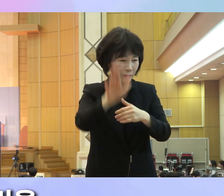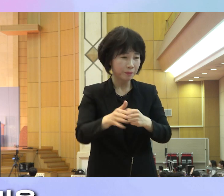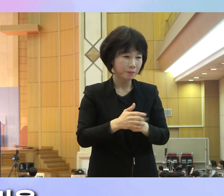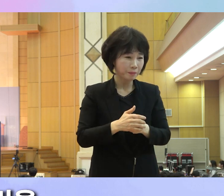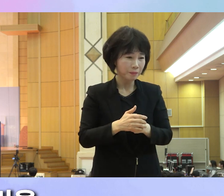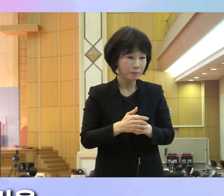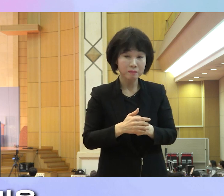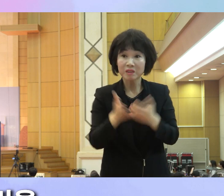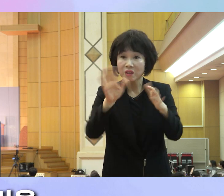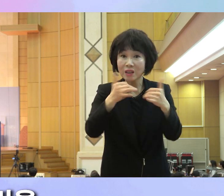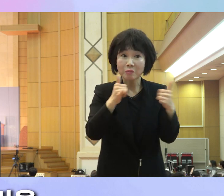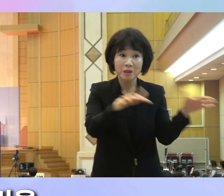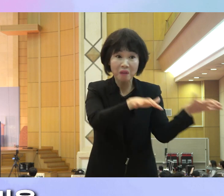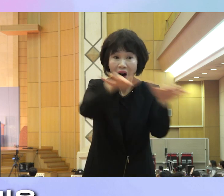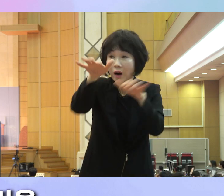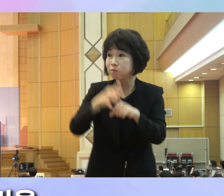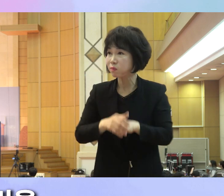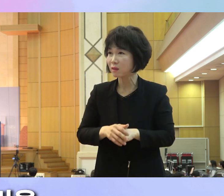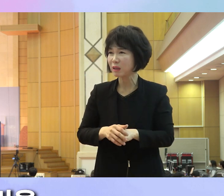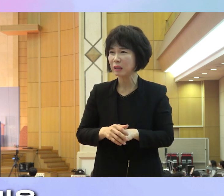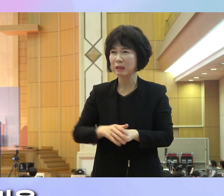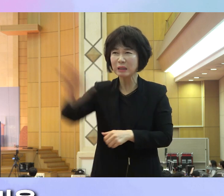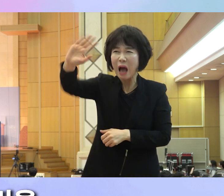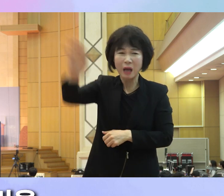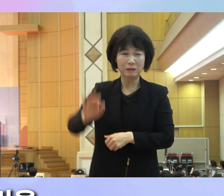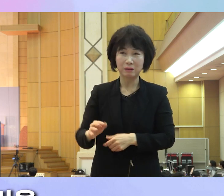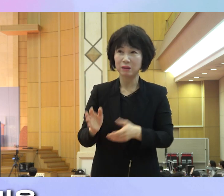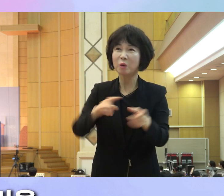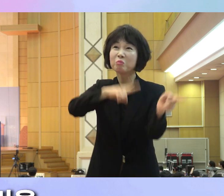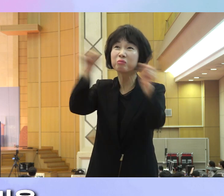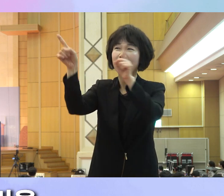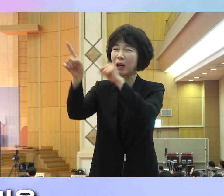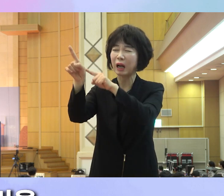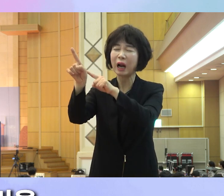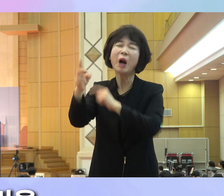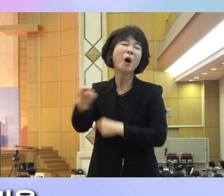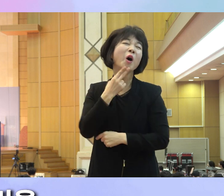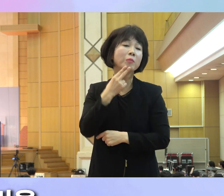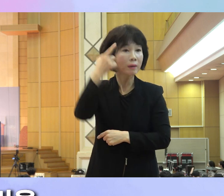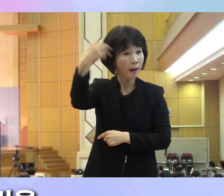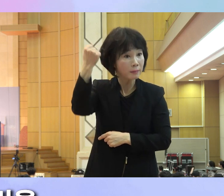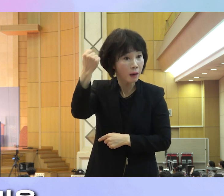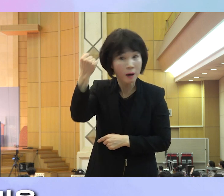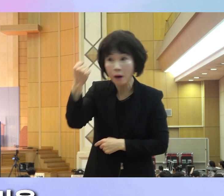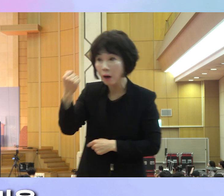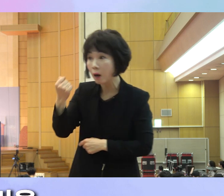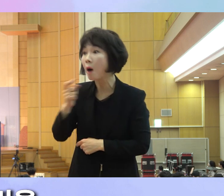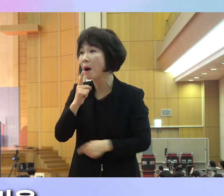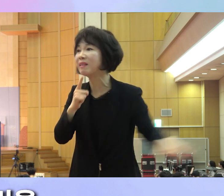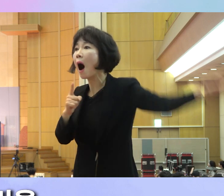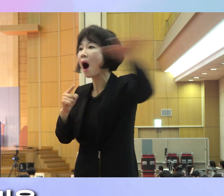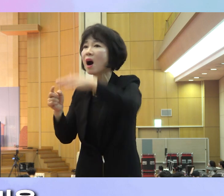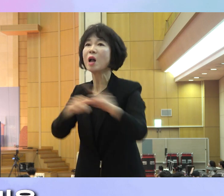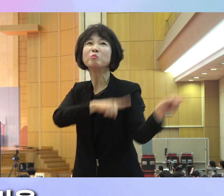불구하고 사람들은 부활이 없다 이렇게 말하고 있습니다.